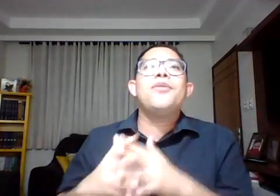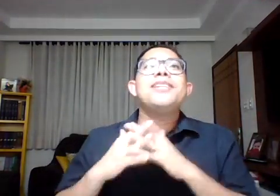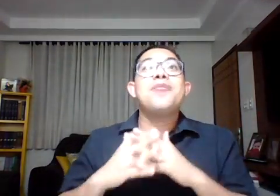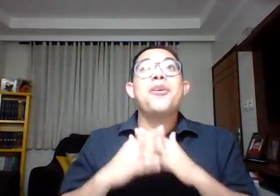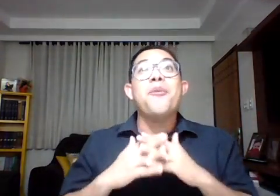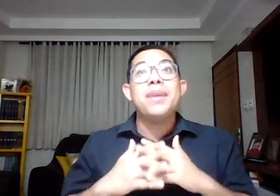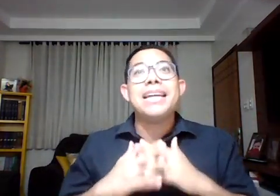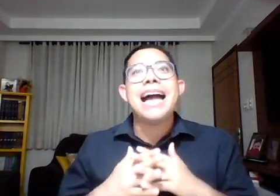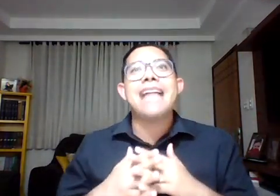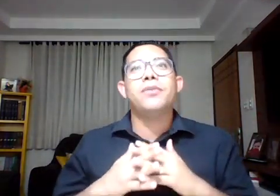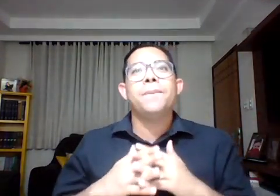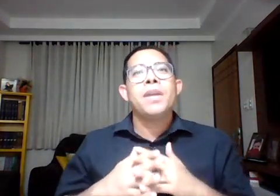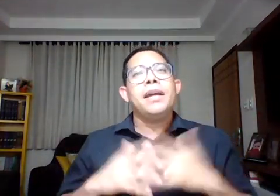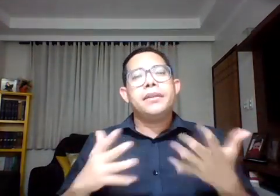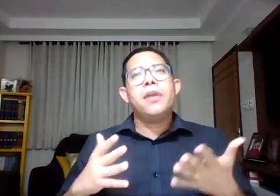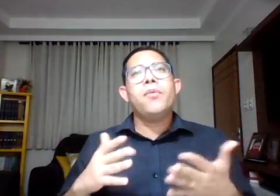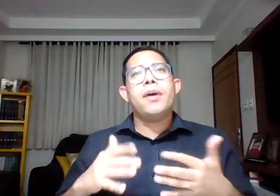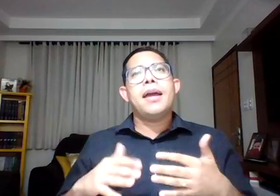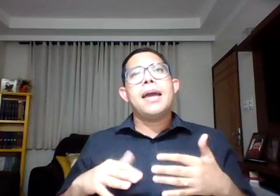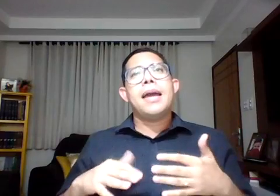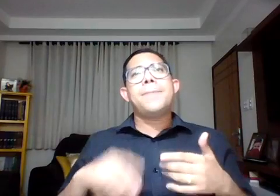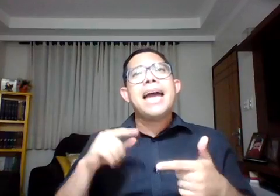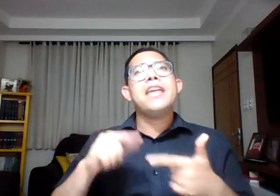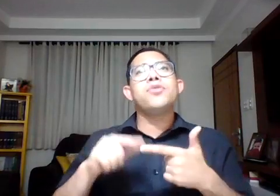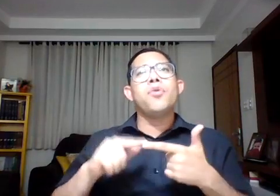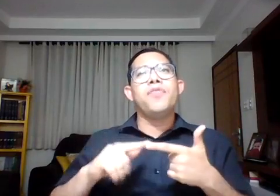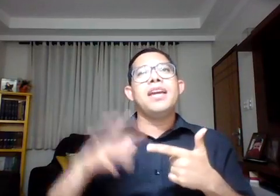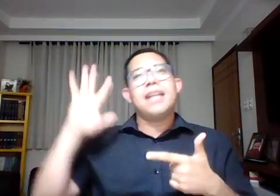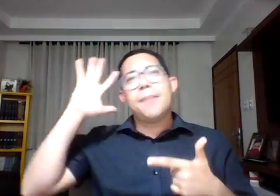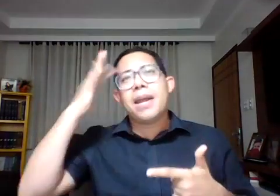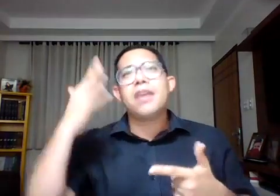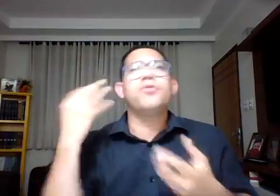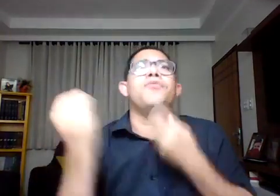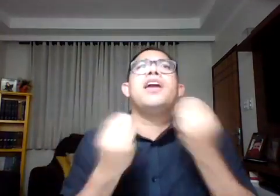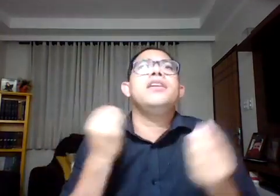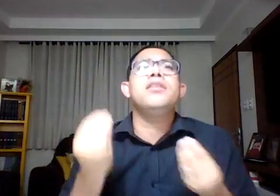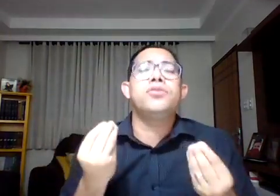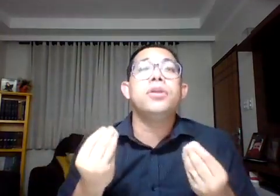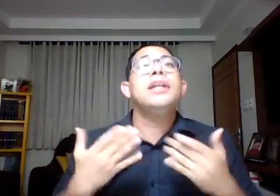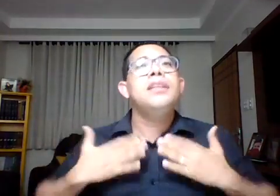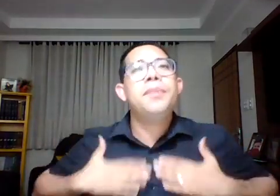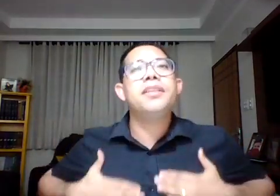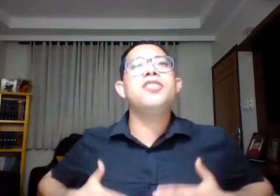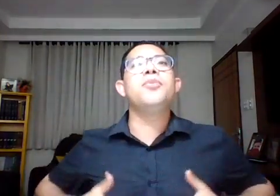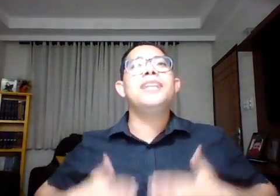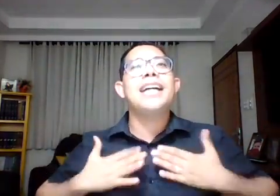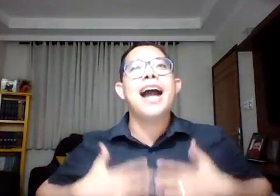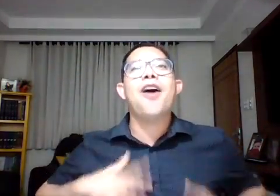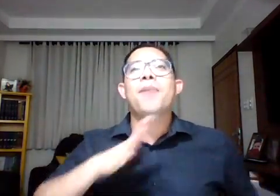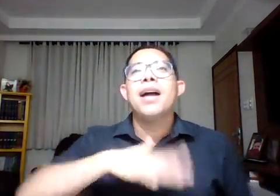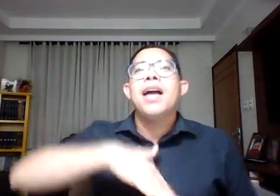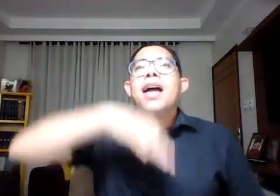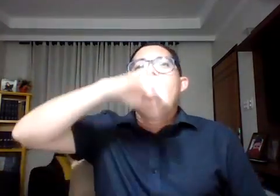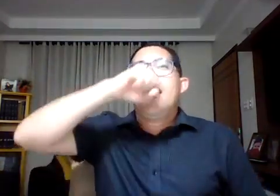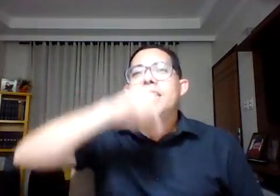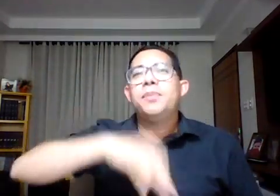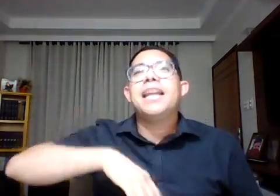isso é complicado. Então, para resolver, né? Para resolver isso, você precisa de muita calma,